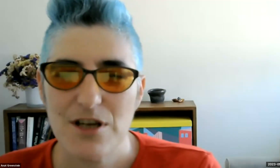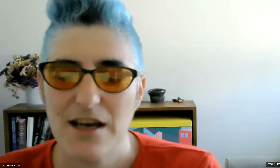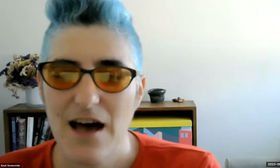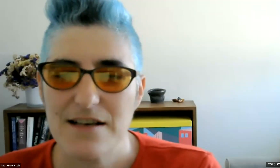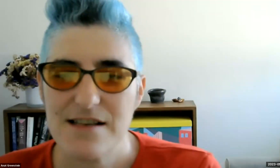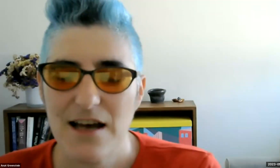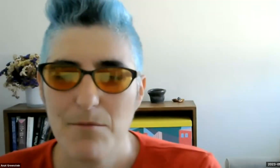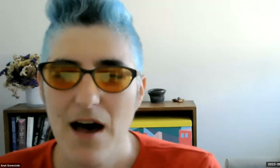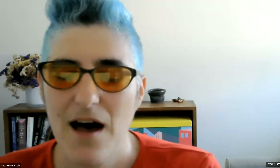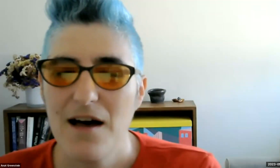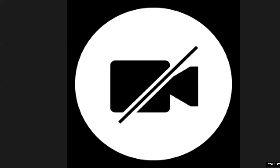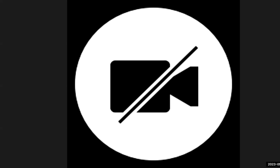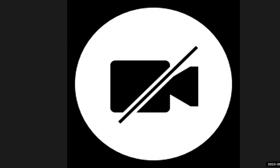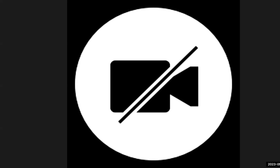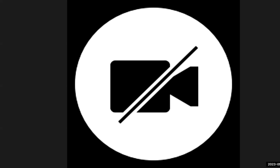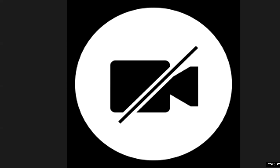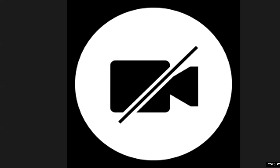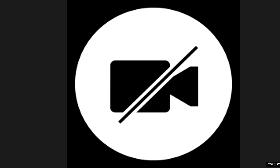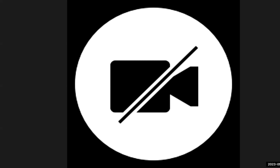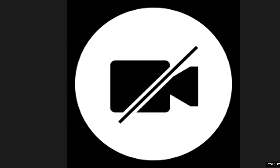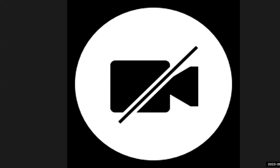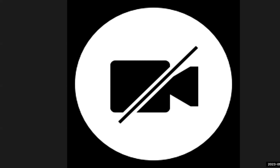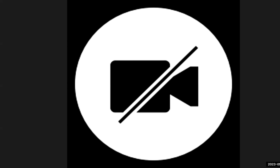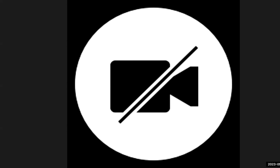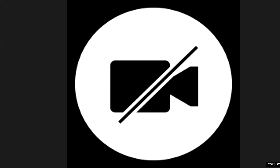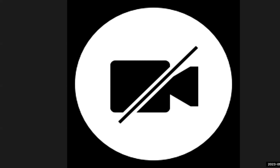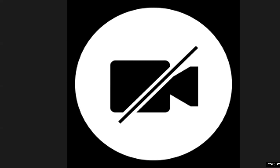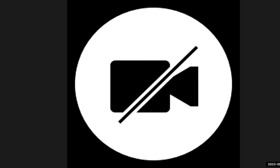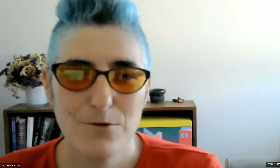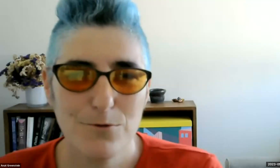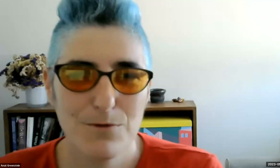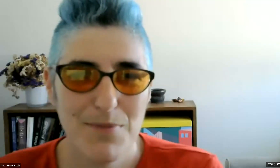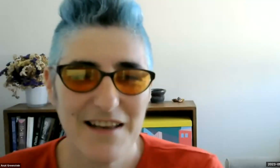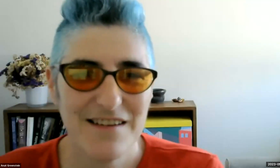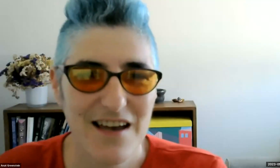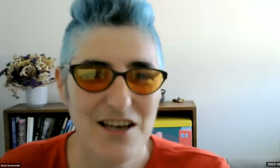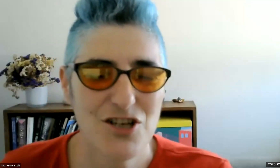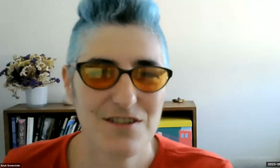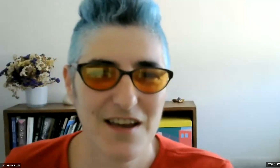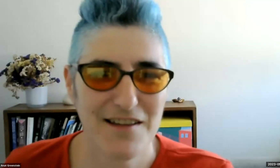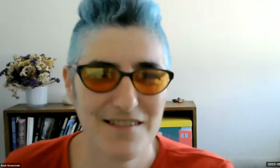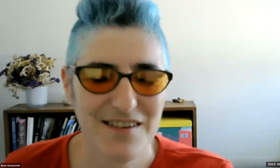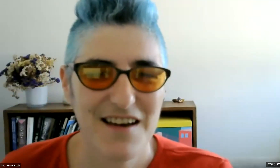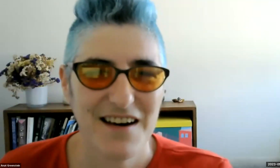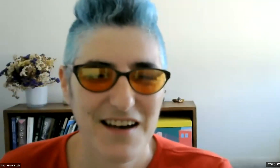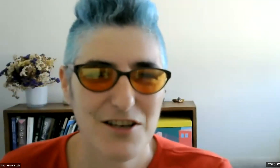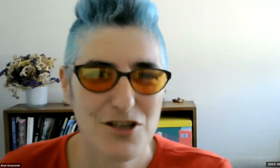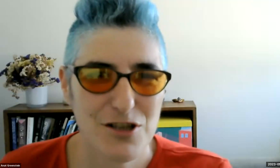שנקרא הזרם הליברטריאני למד יוד בית ראש תת ראש